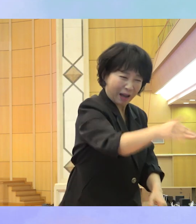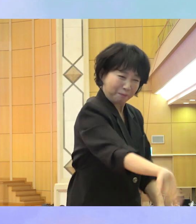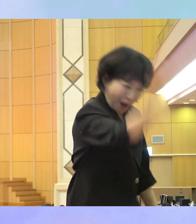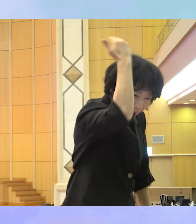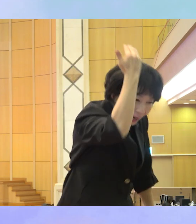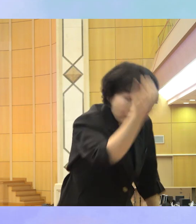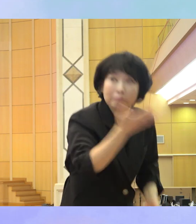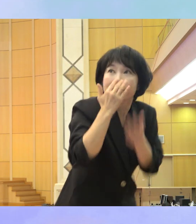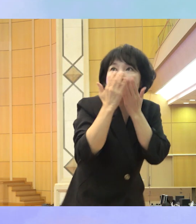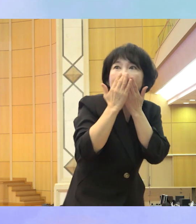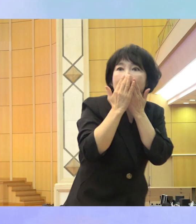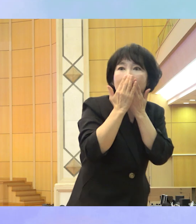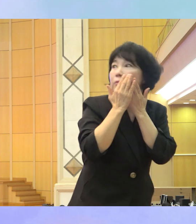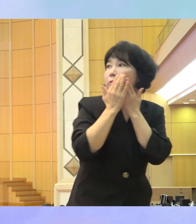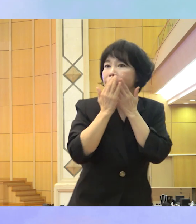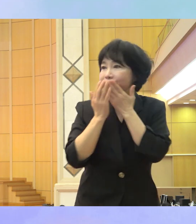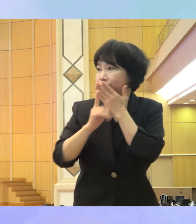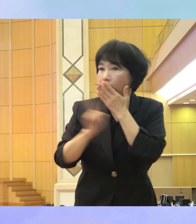자고 있어요.